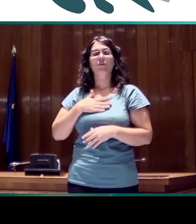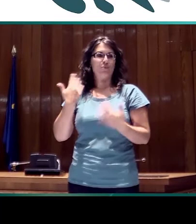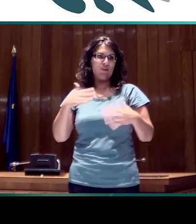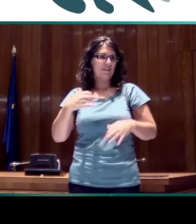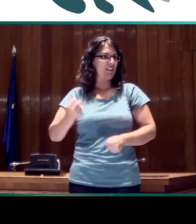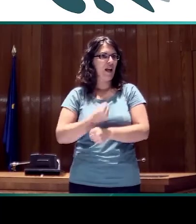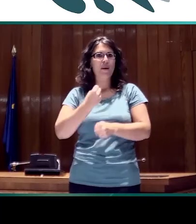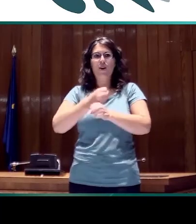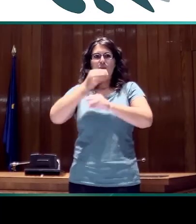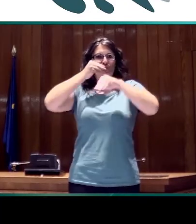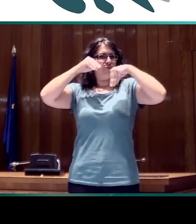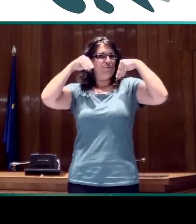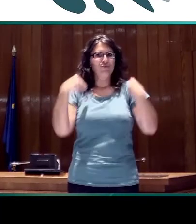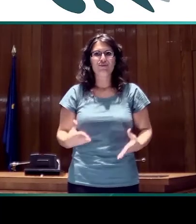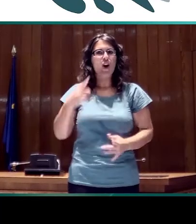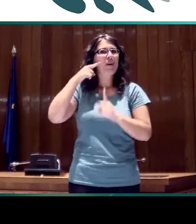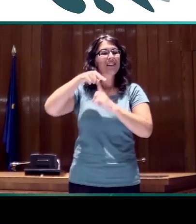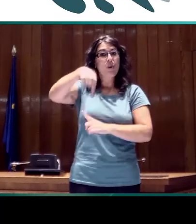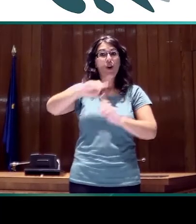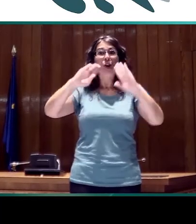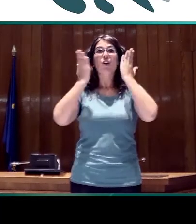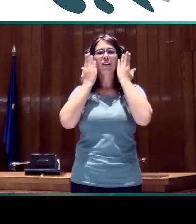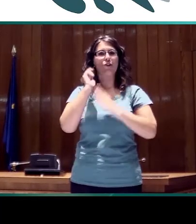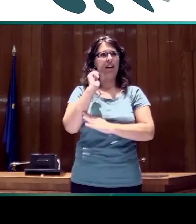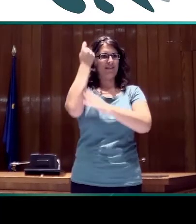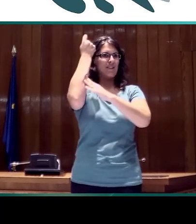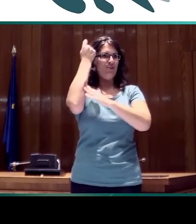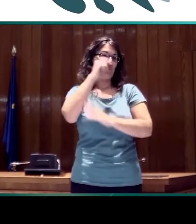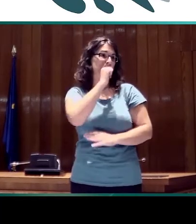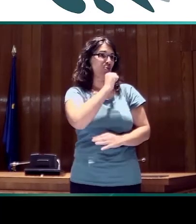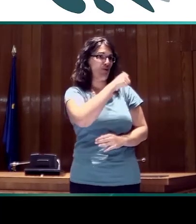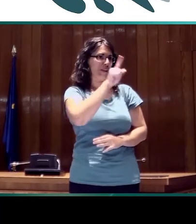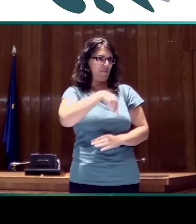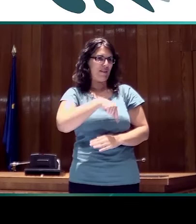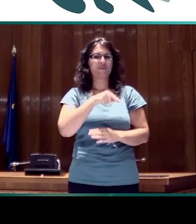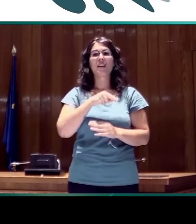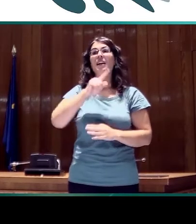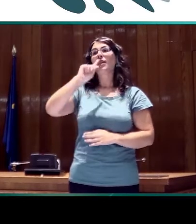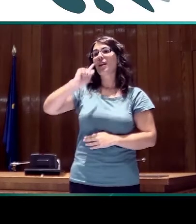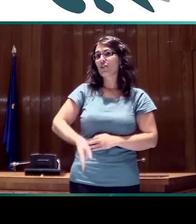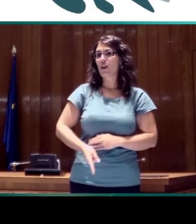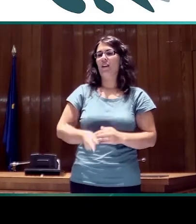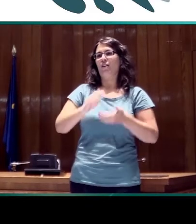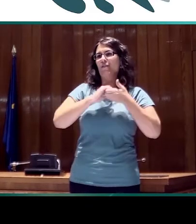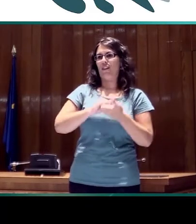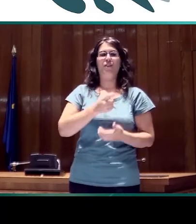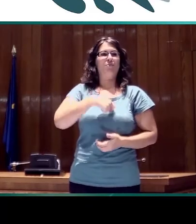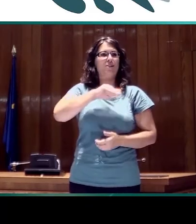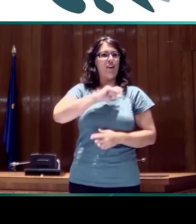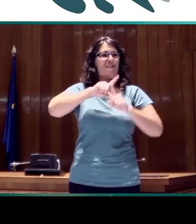ha hecho para que este congreso sea un éxito a Marilú Esteban a directora de la confederación española de familia de personas sordas de fiapa